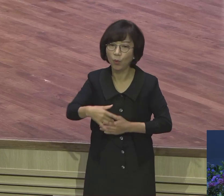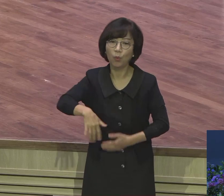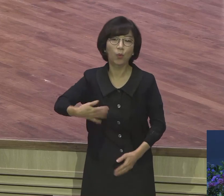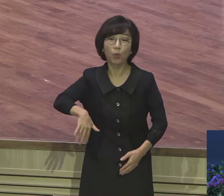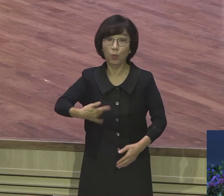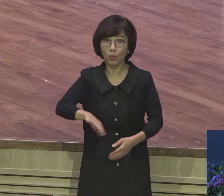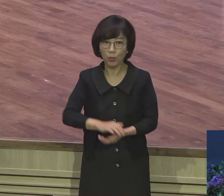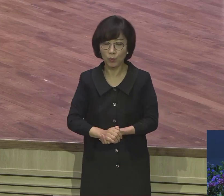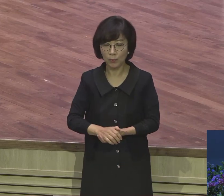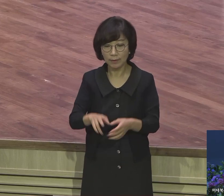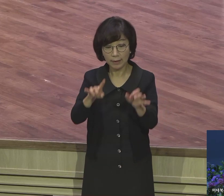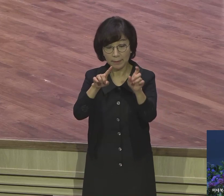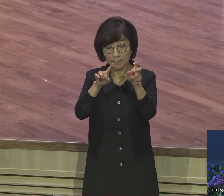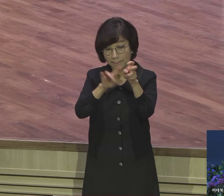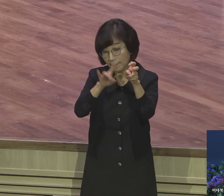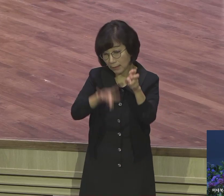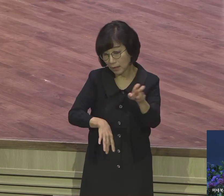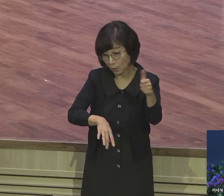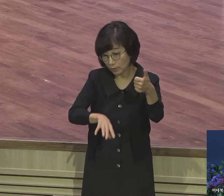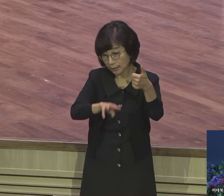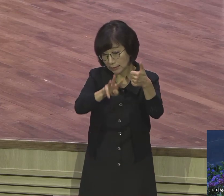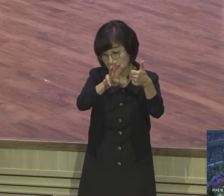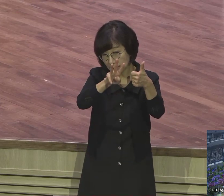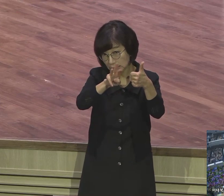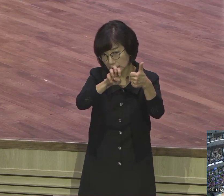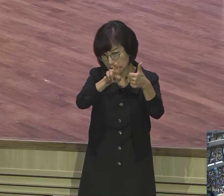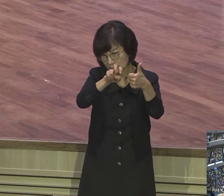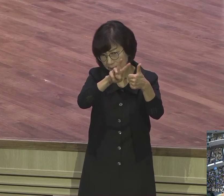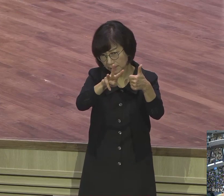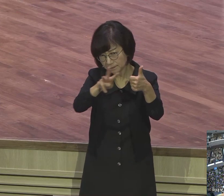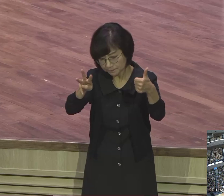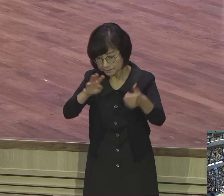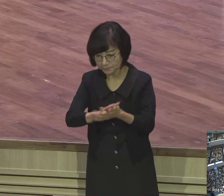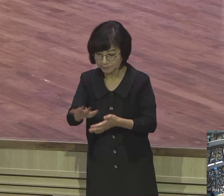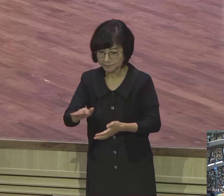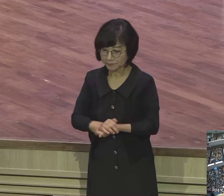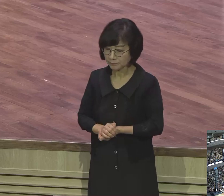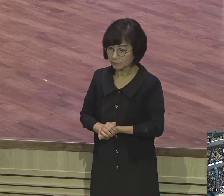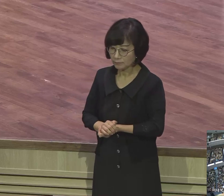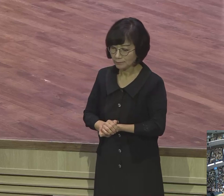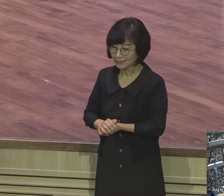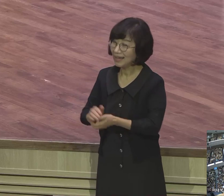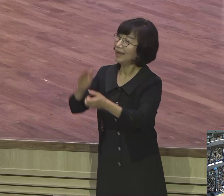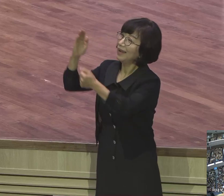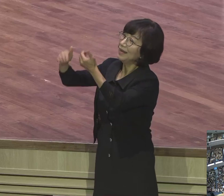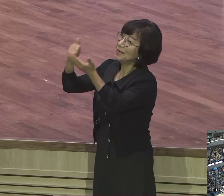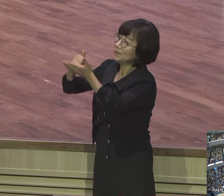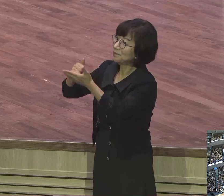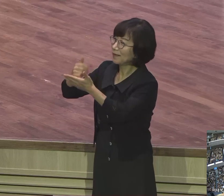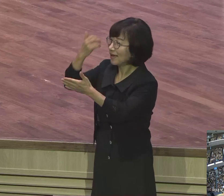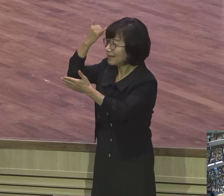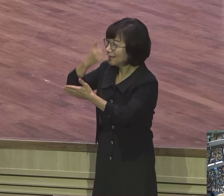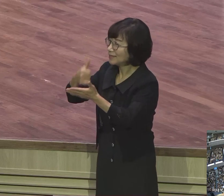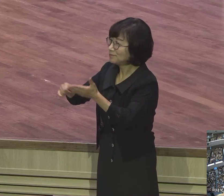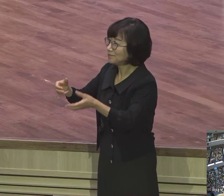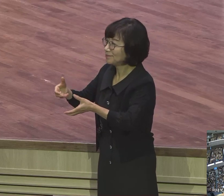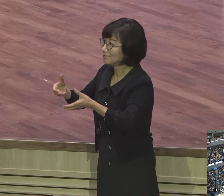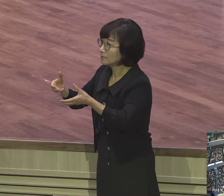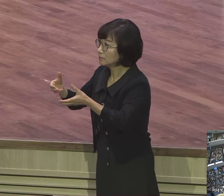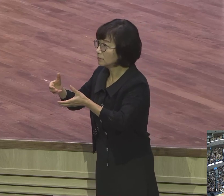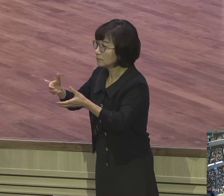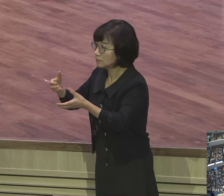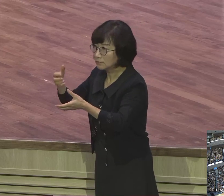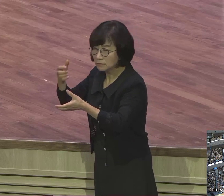마태범 5장 23절로 25절로 하면 그러므로 예물을 재단에 들여다가 드리려다가 거기서 내 형제에게